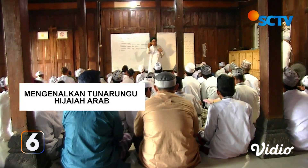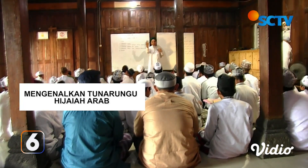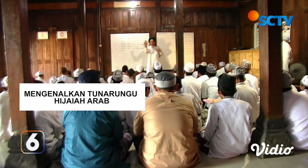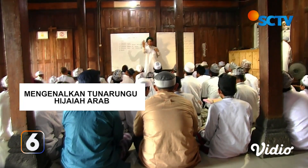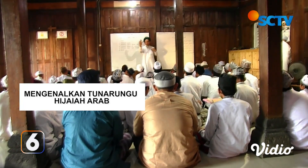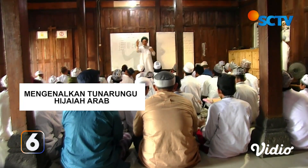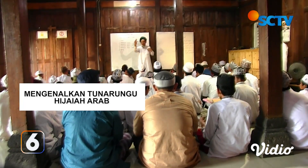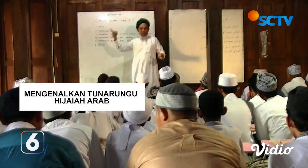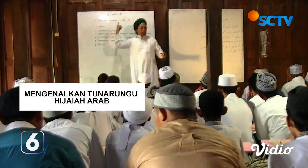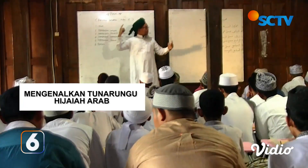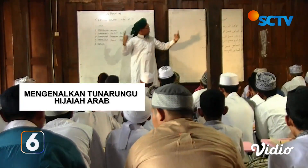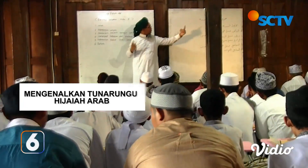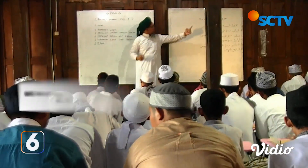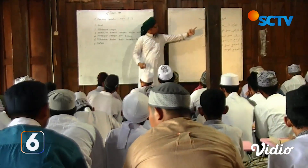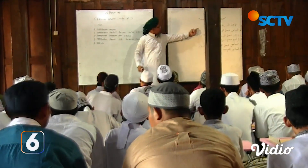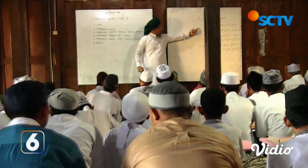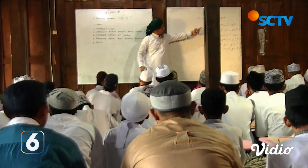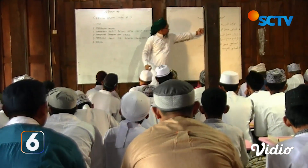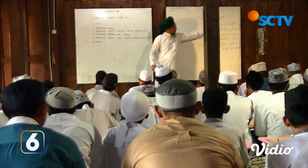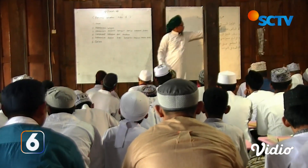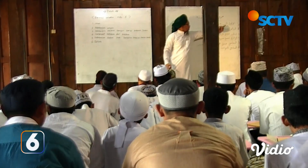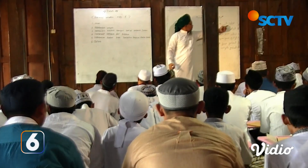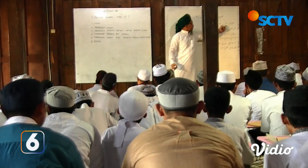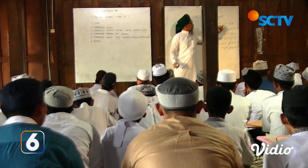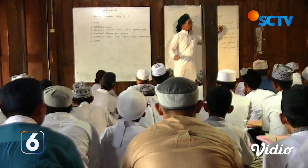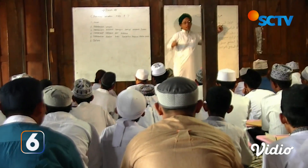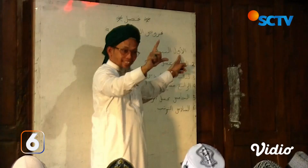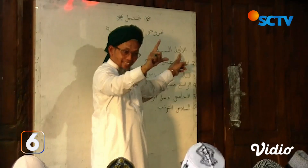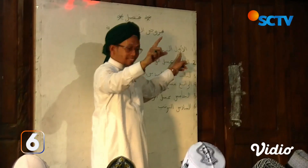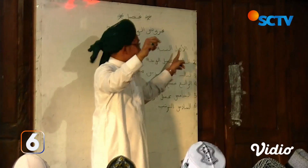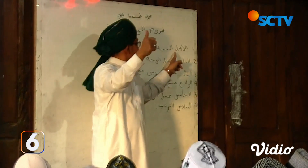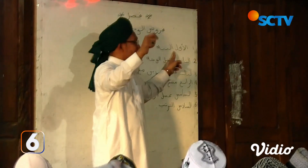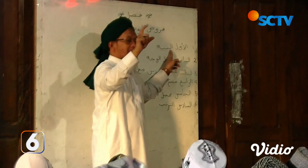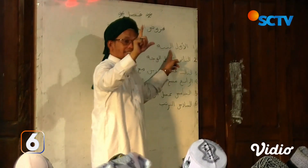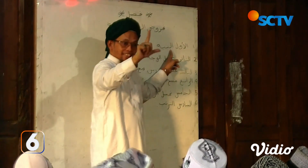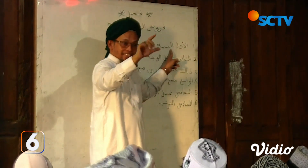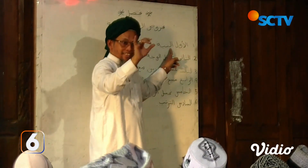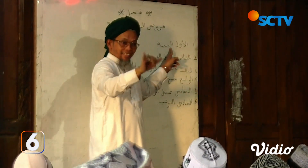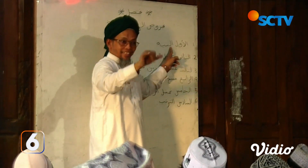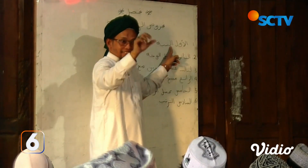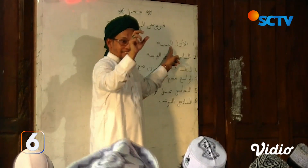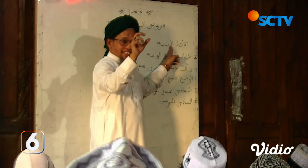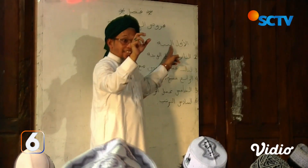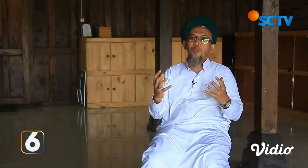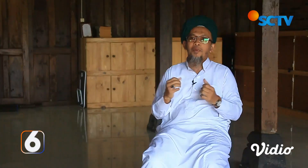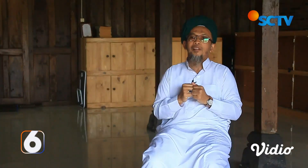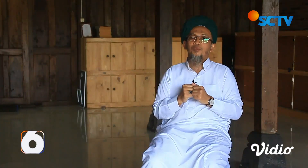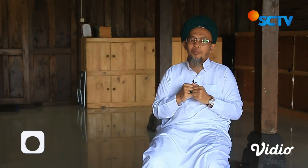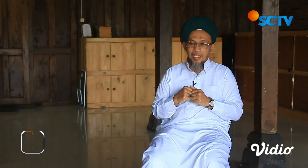kenapa tidak tunarungu pun bisa mempelajari bahasa yang bukan bahasanya? Ternyata memang alhamdulillah potensi tunarungu memang luar